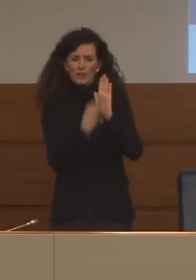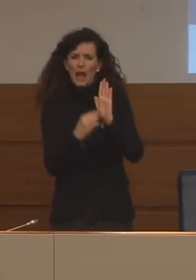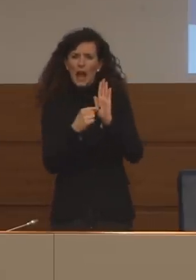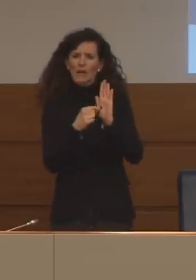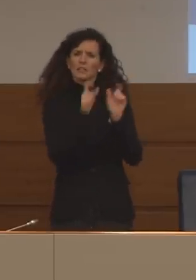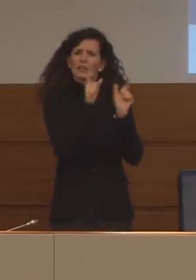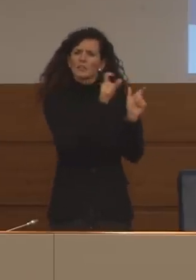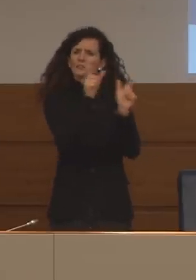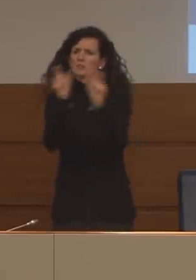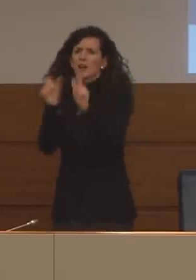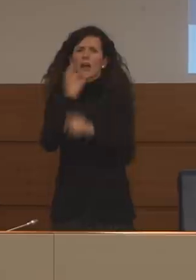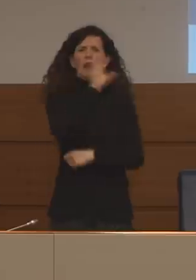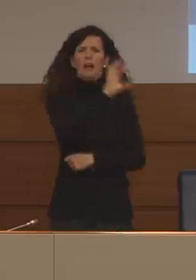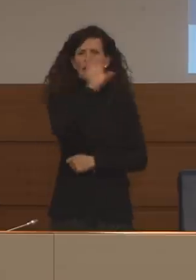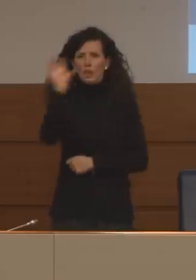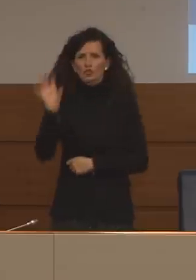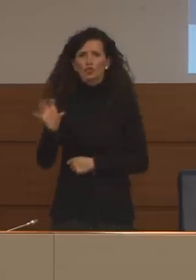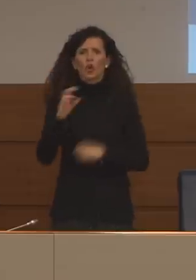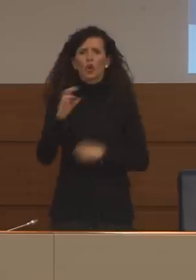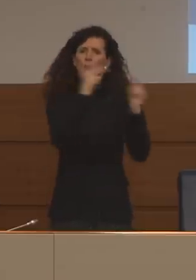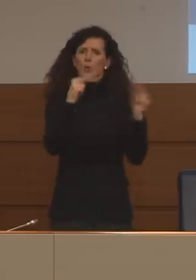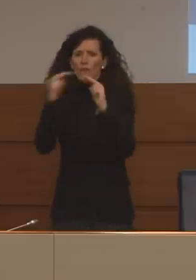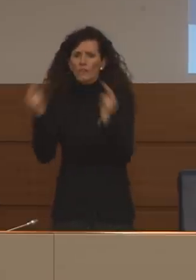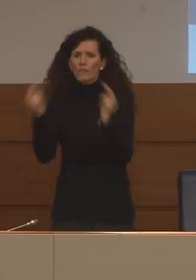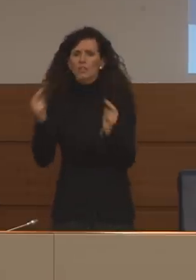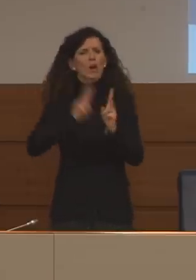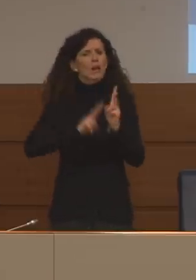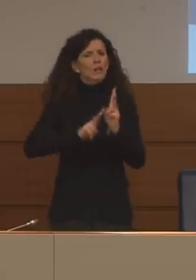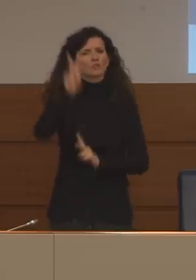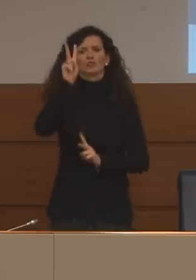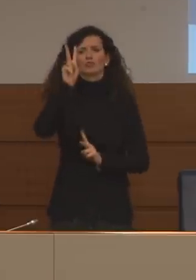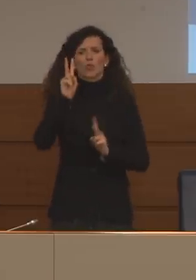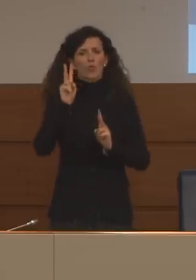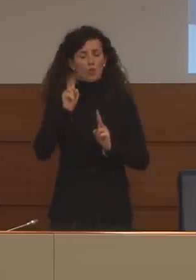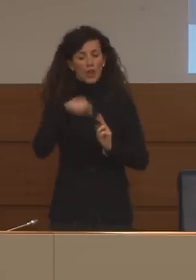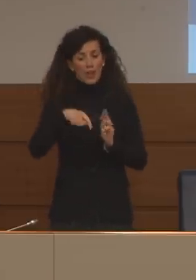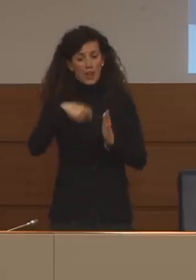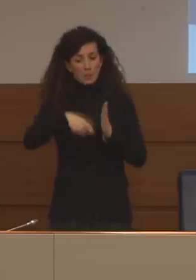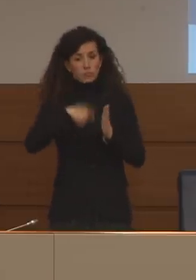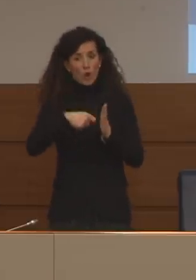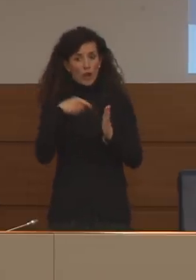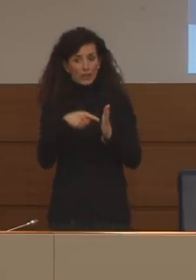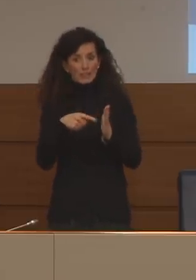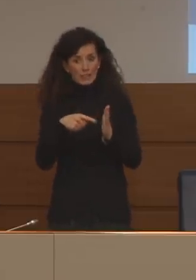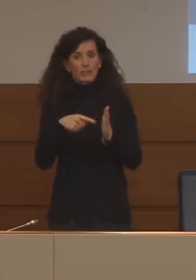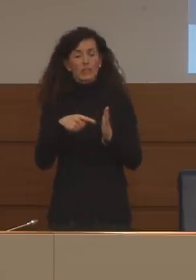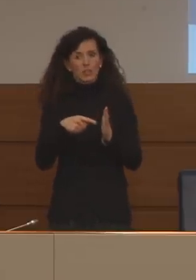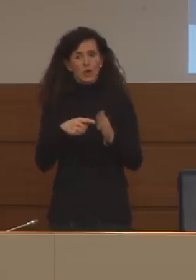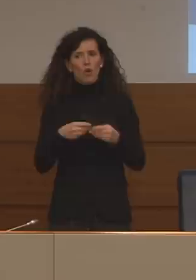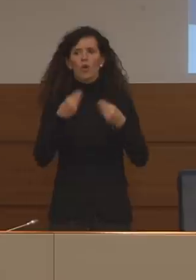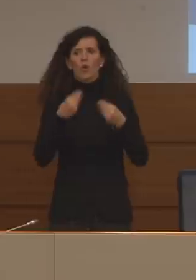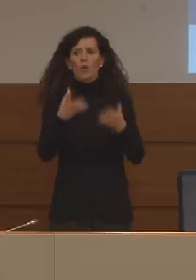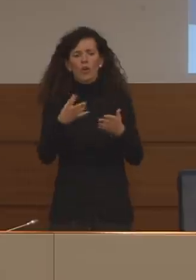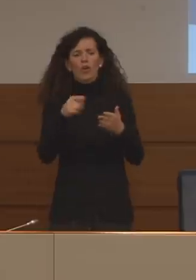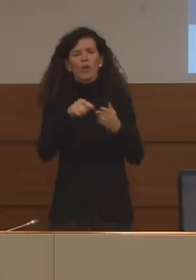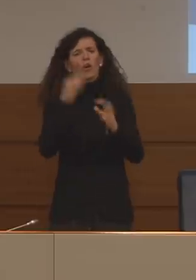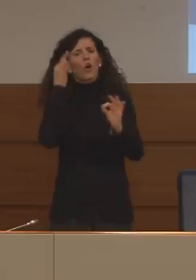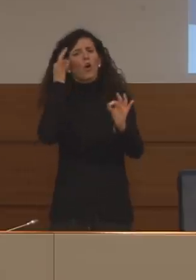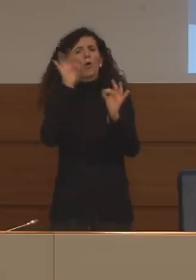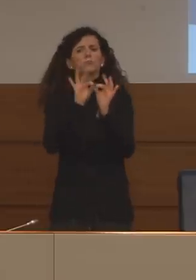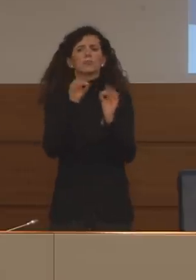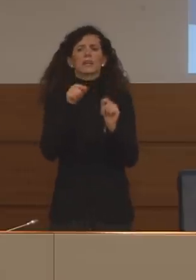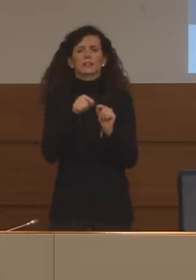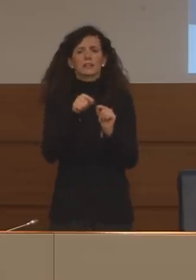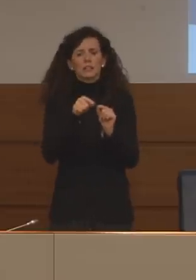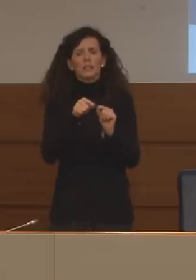a livello provinciale a livello nazionale è ovviamente un bollettino che proprio per la sua finalità e